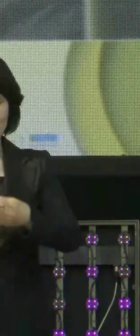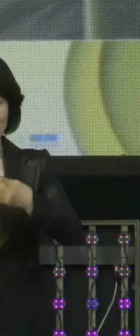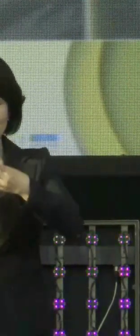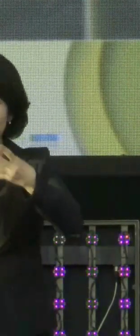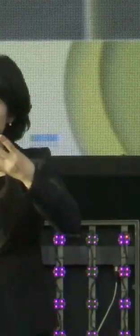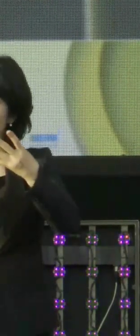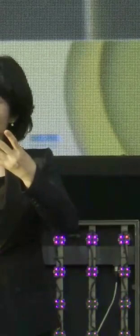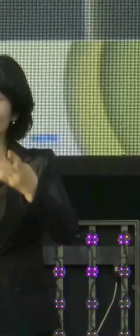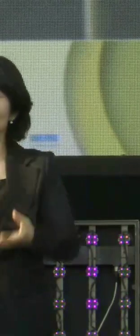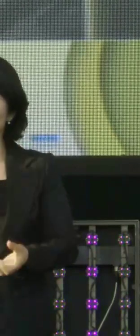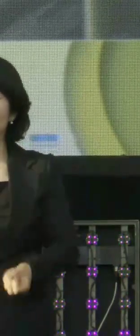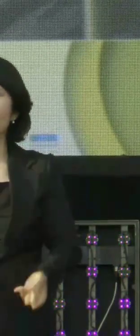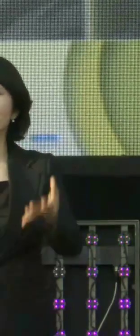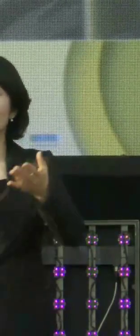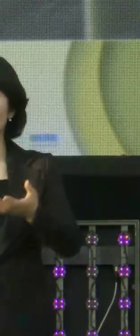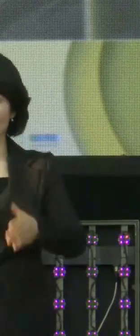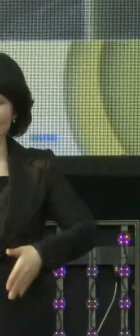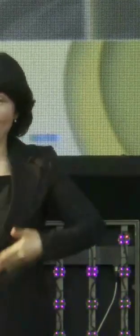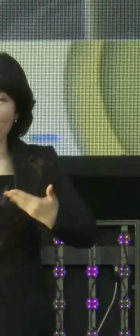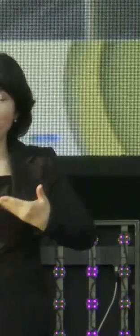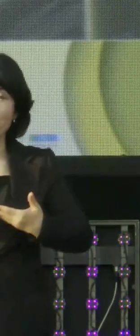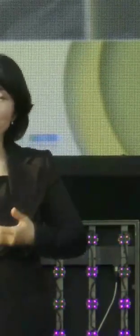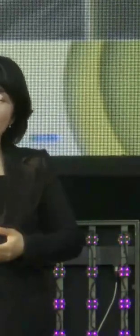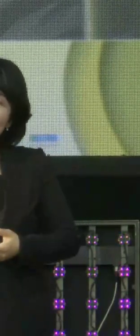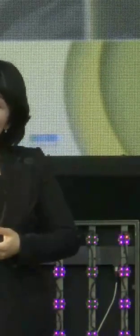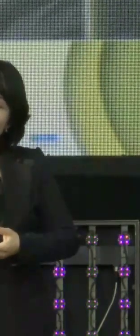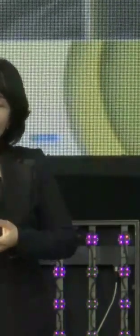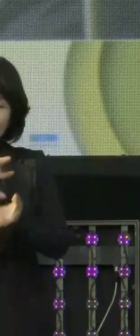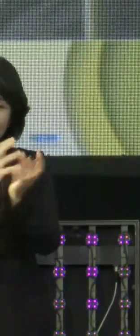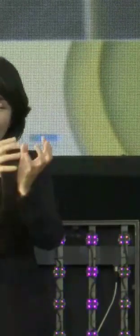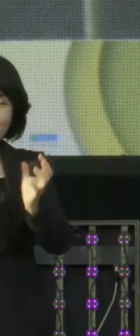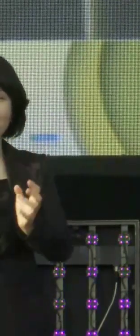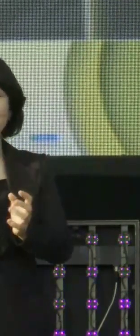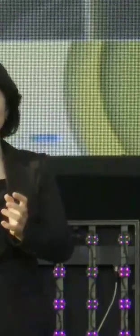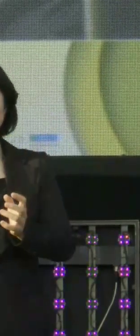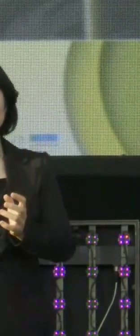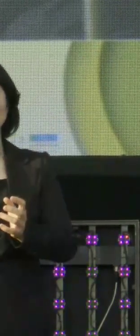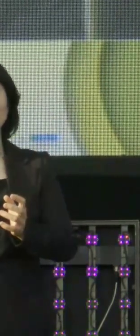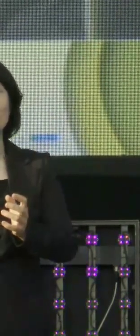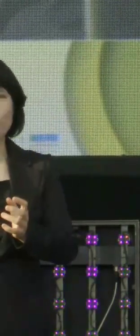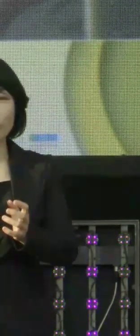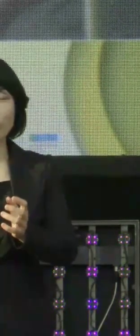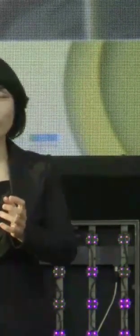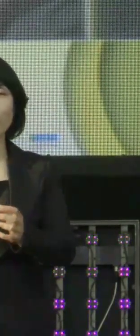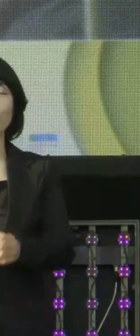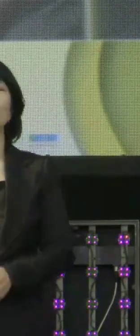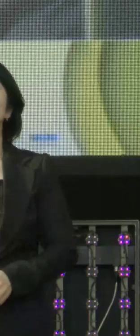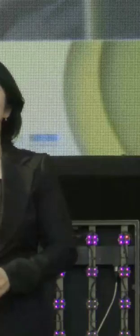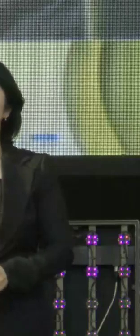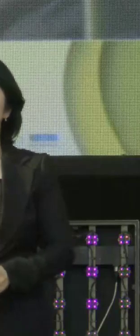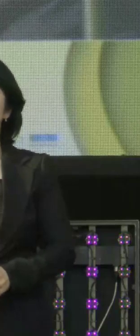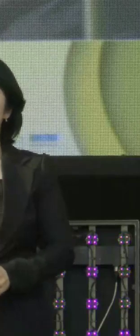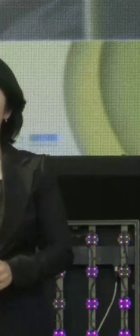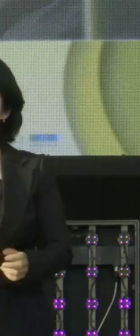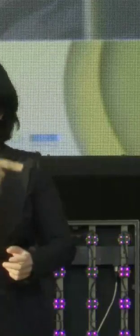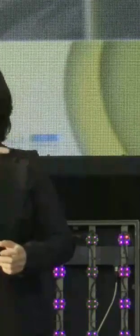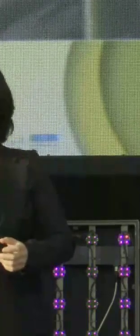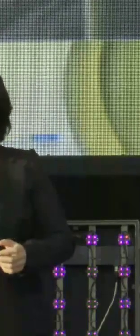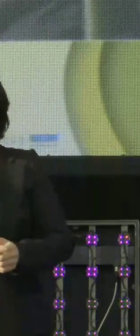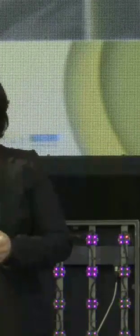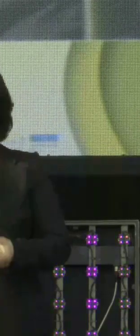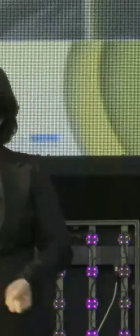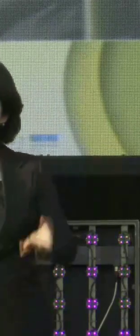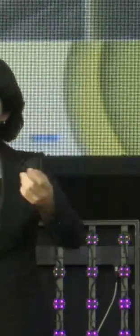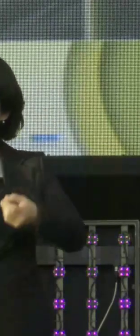고장입니다. 이른 봄에 노란 산수유꽃 축제가 바로 이웃 동네 백사면에서 성대하게